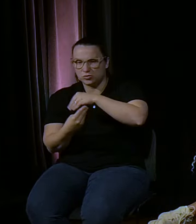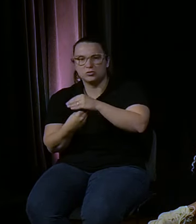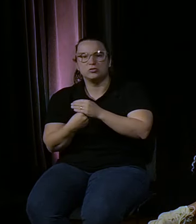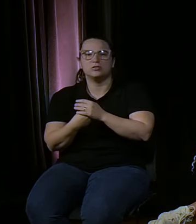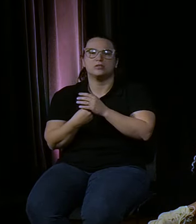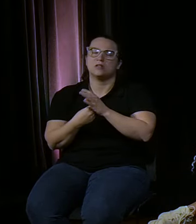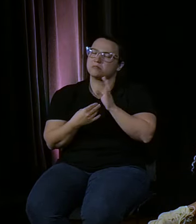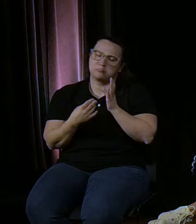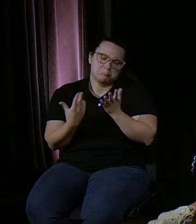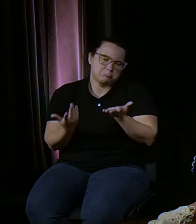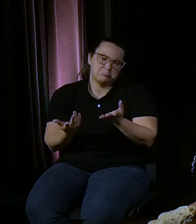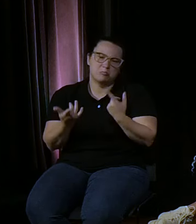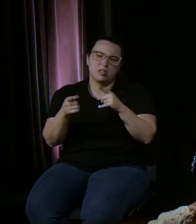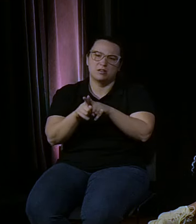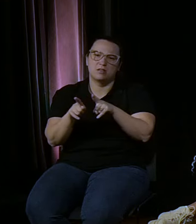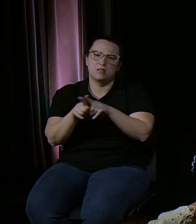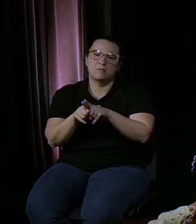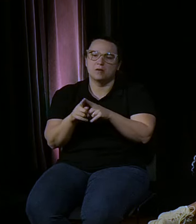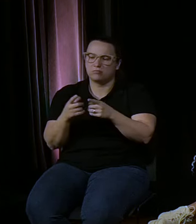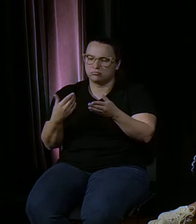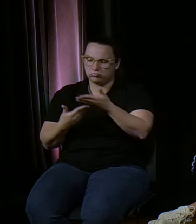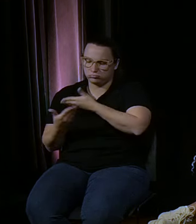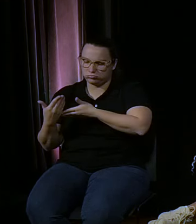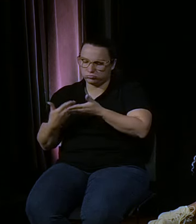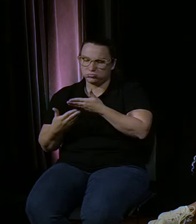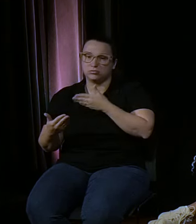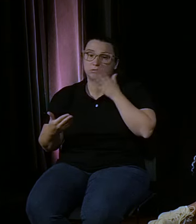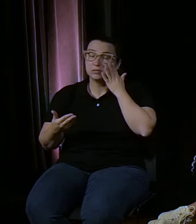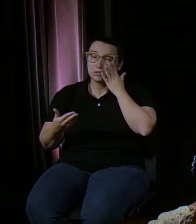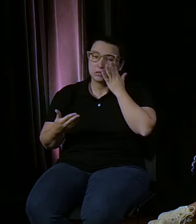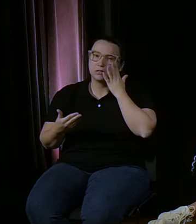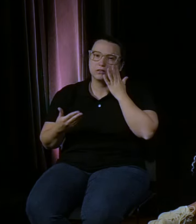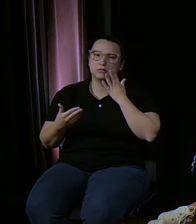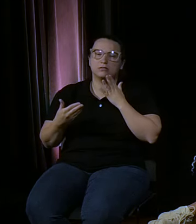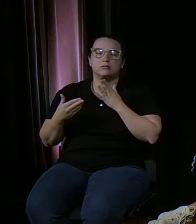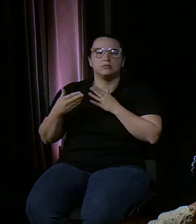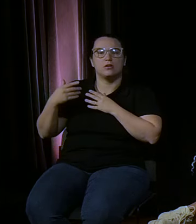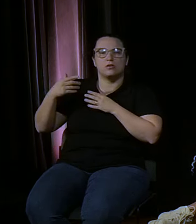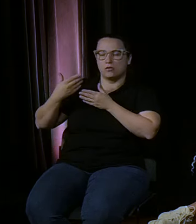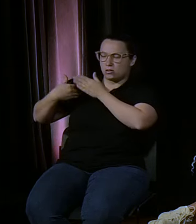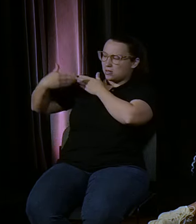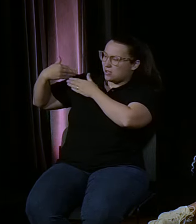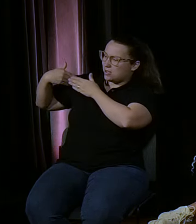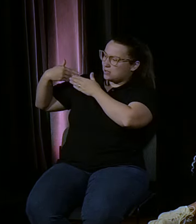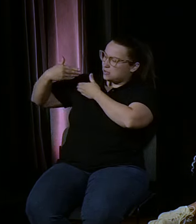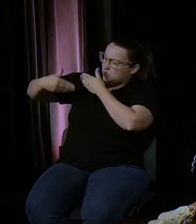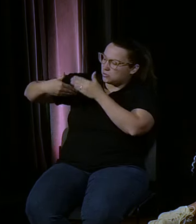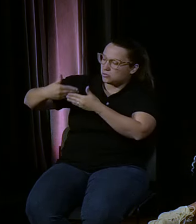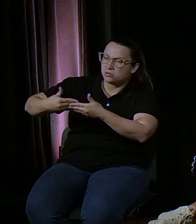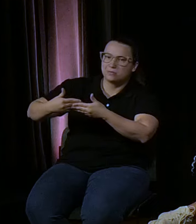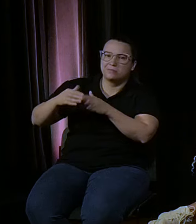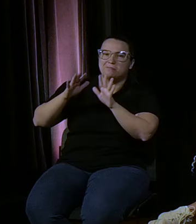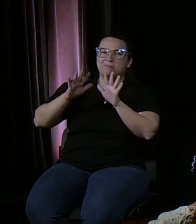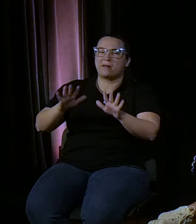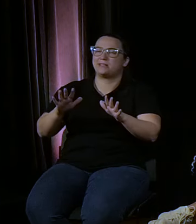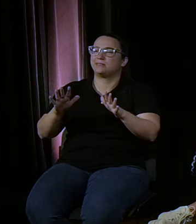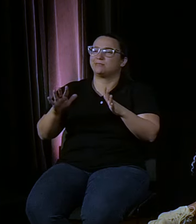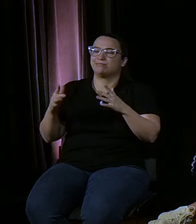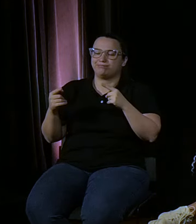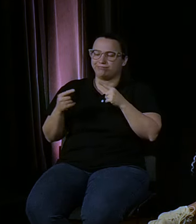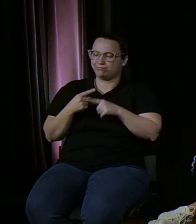concepções de negritudes que também conversam com a nossa concepção contemporânea, mas não dão conta